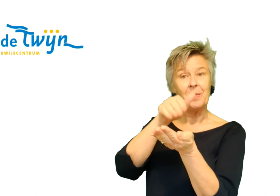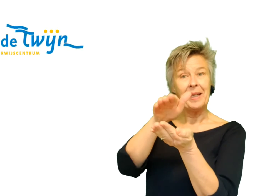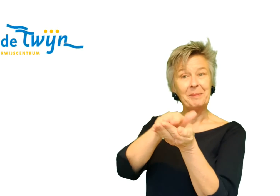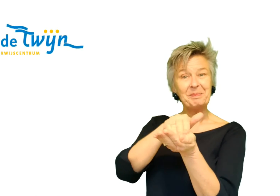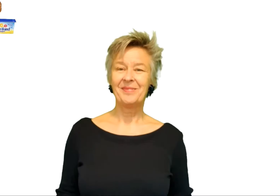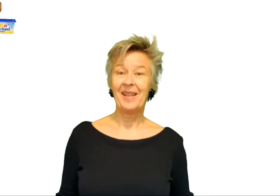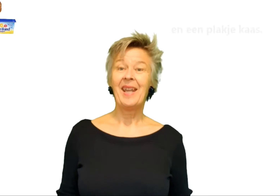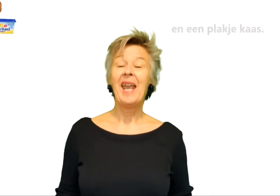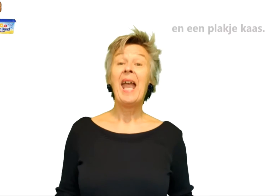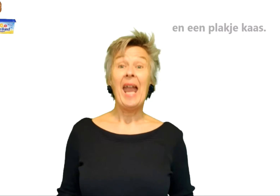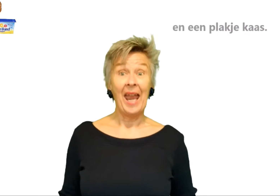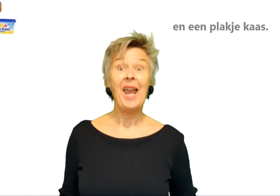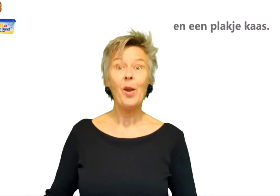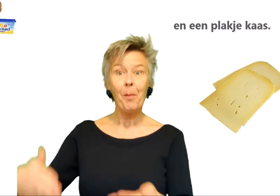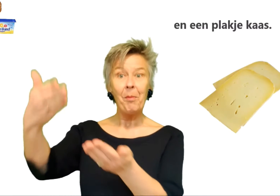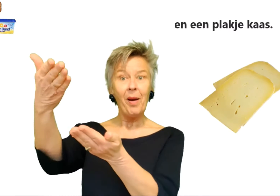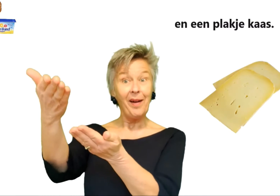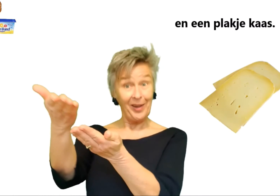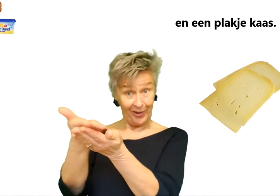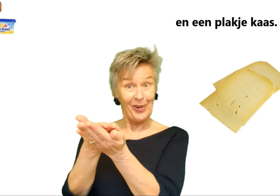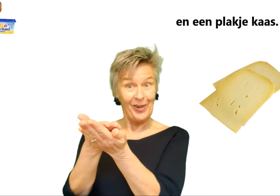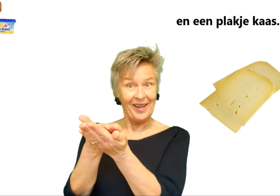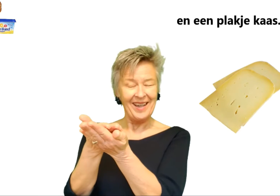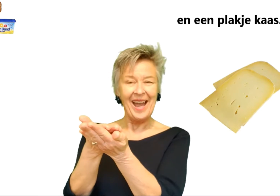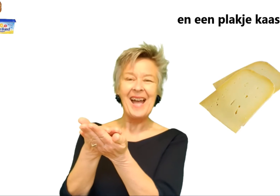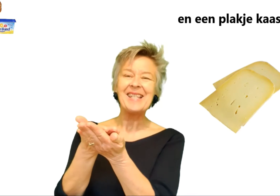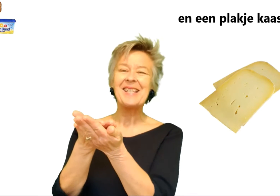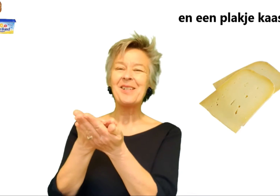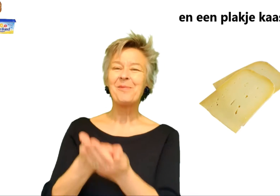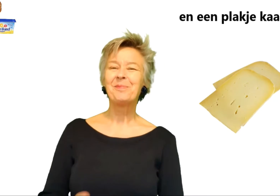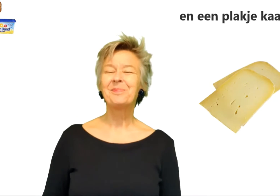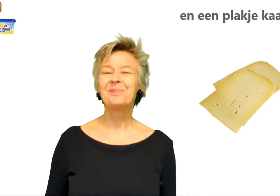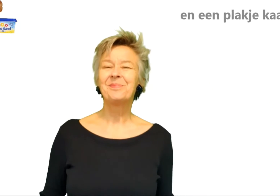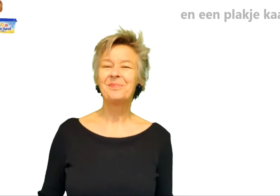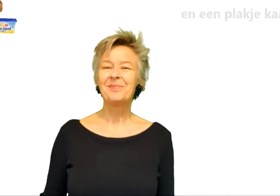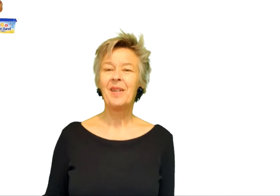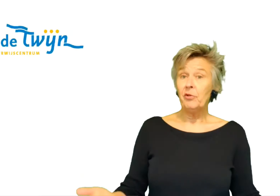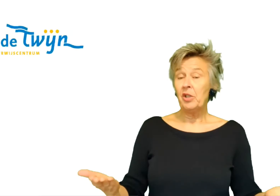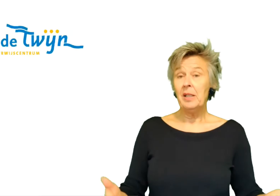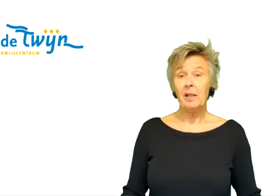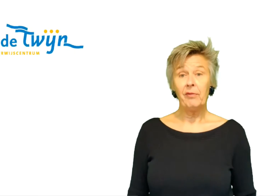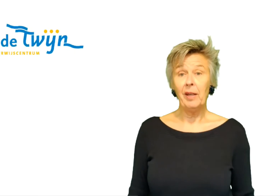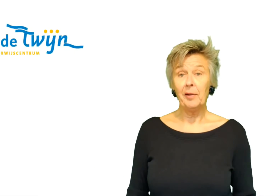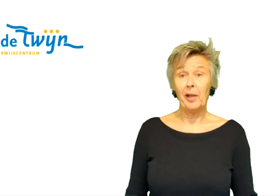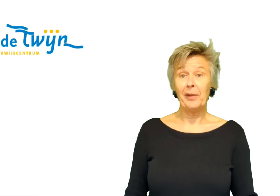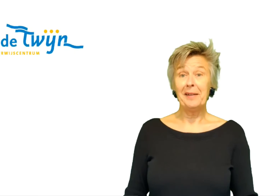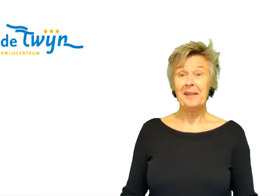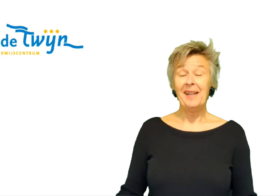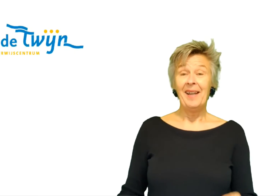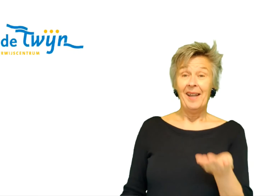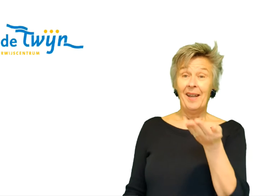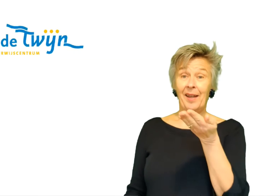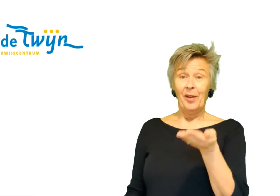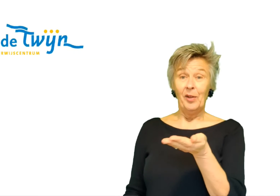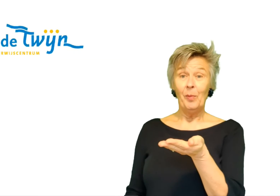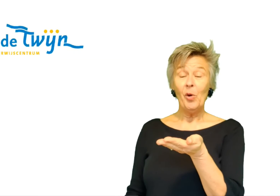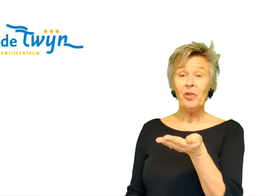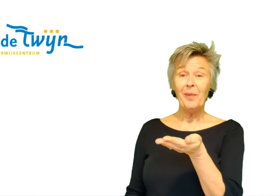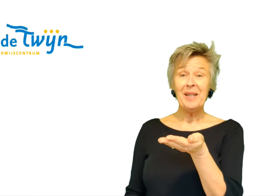smeren. En een plakje kaas. Heel sierlijk vind ik het altijd. Je boterham hier